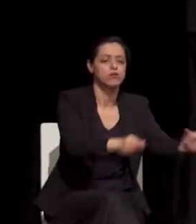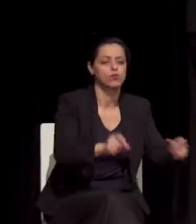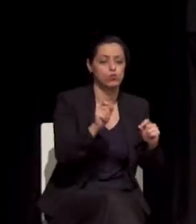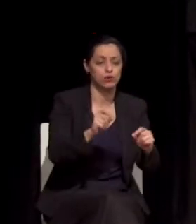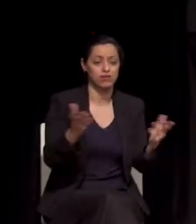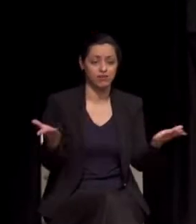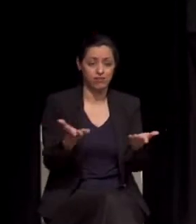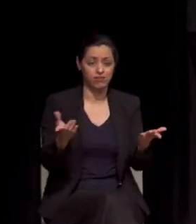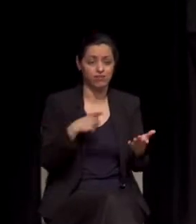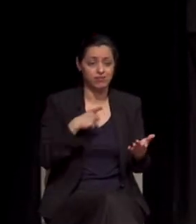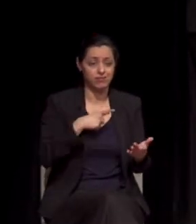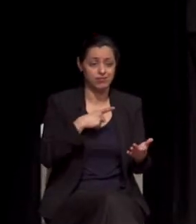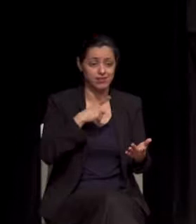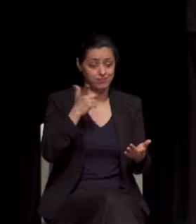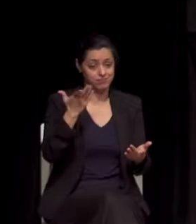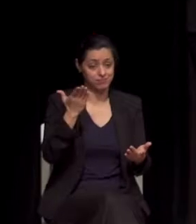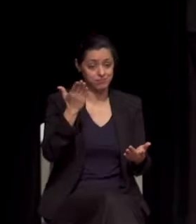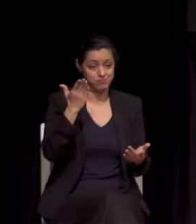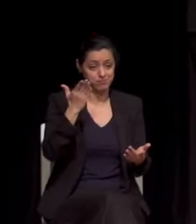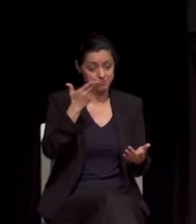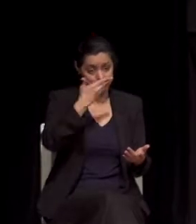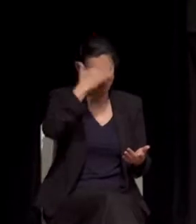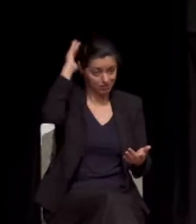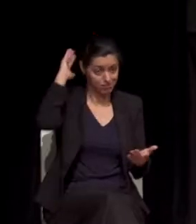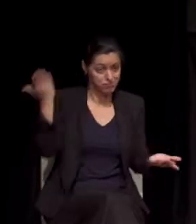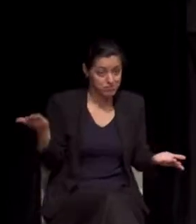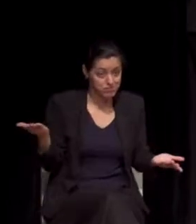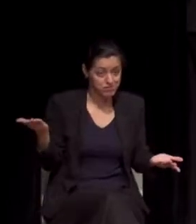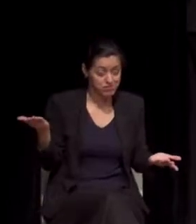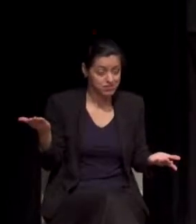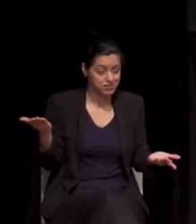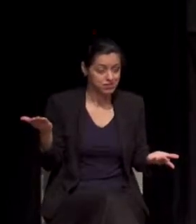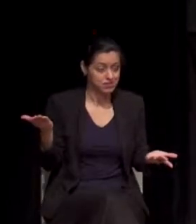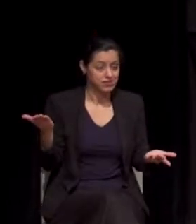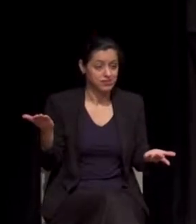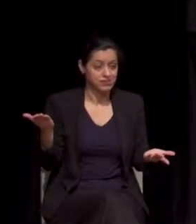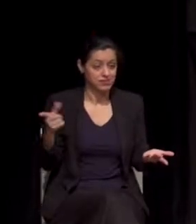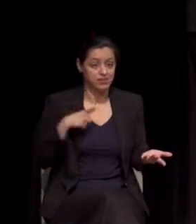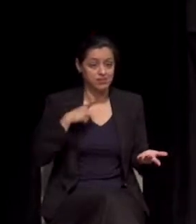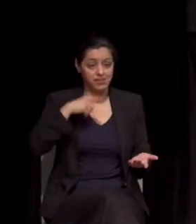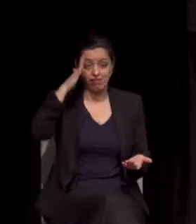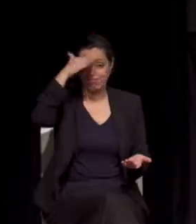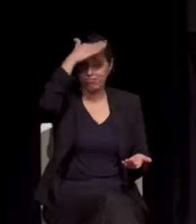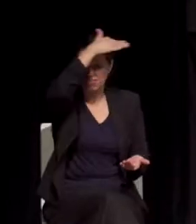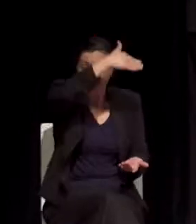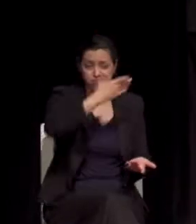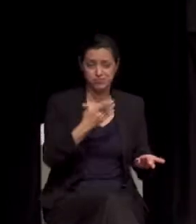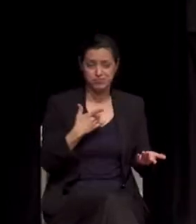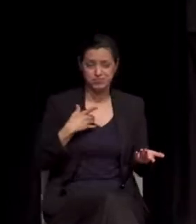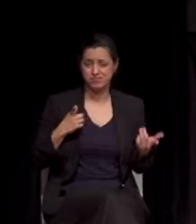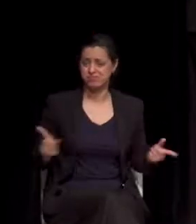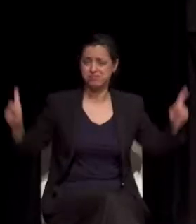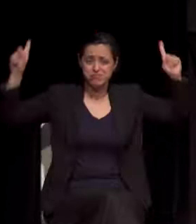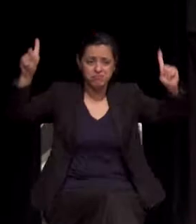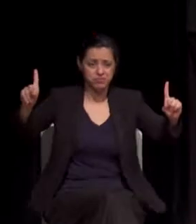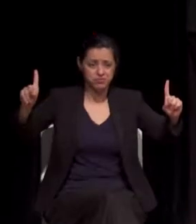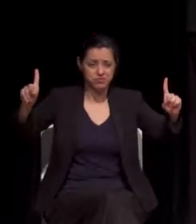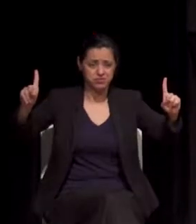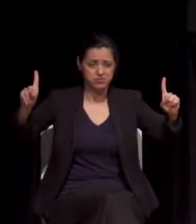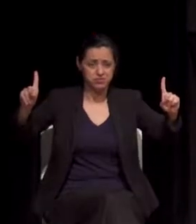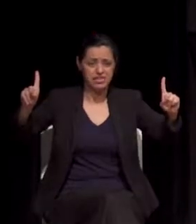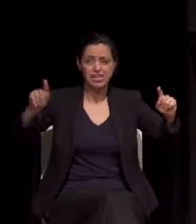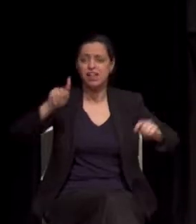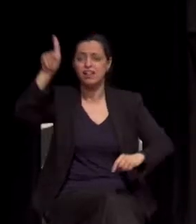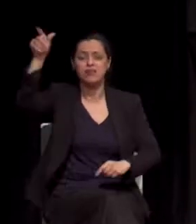Michel Temer, hoje nós temos Trump e aquela mulher que entrou na